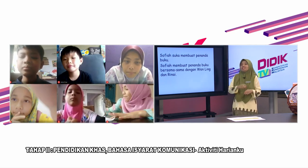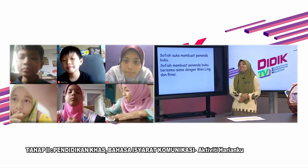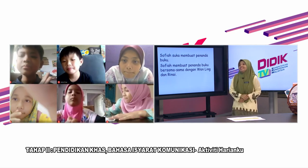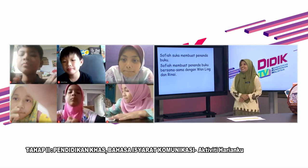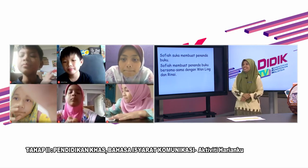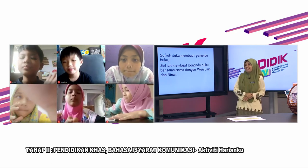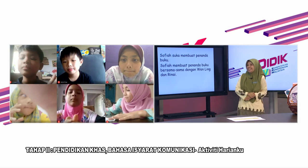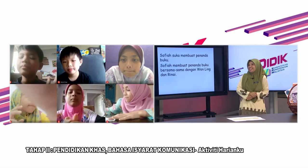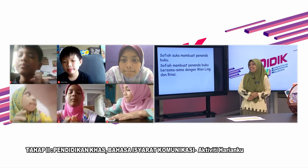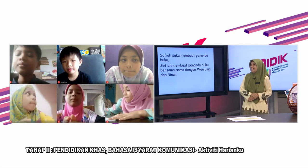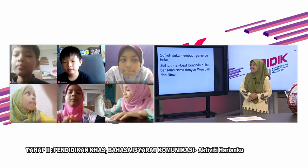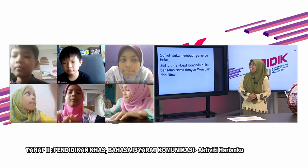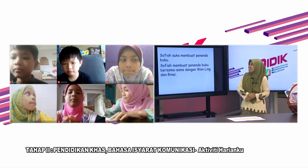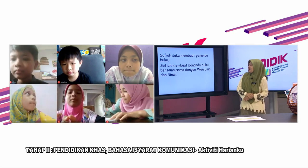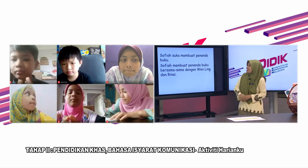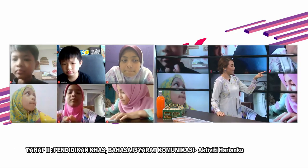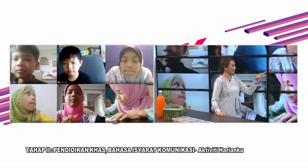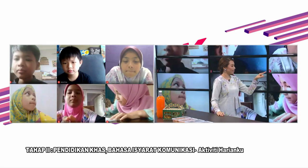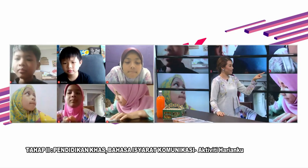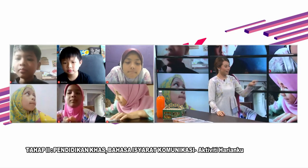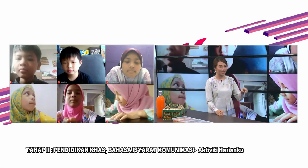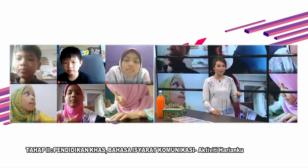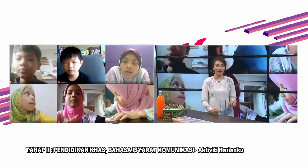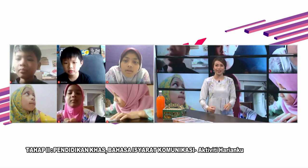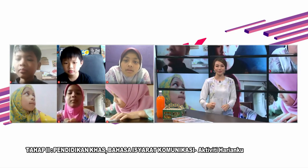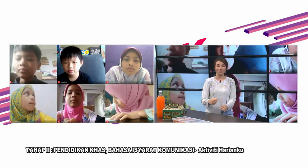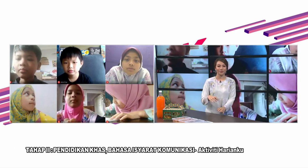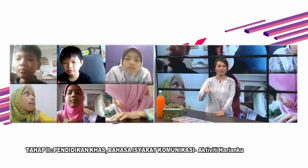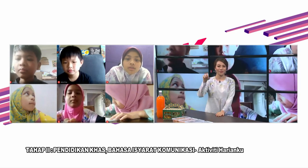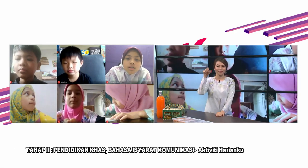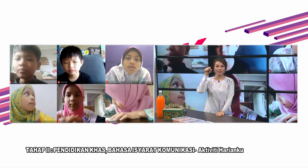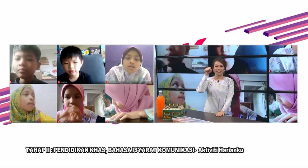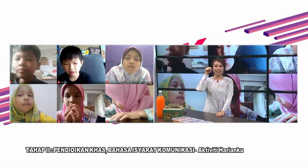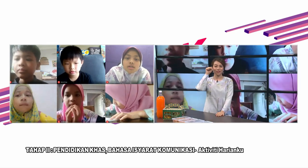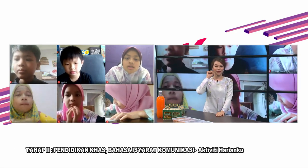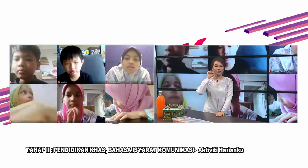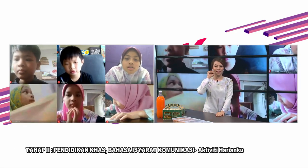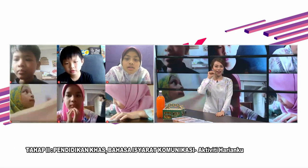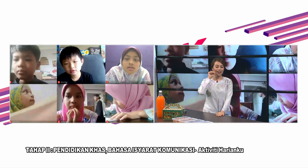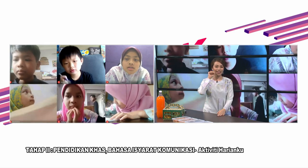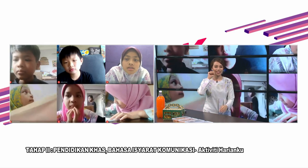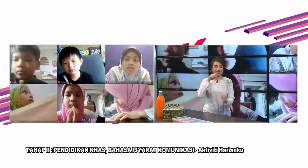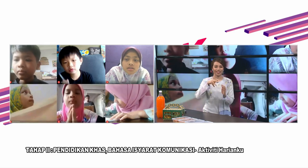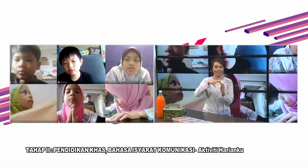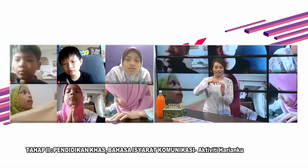cuba. Oh, takutnya. Saya cuba yang mana? Yang bawah? Tak kisahlah, yang mana-mana pun boleh. Okey, cuba. Sofia